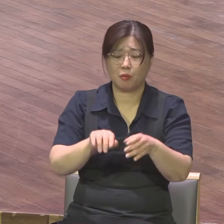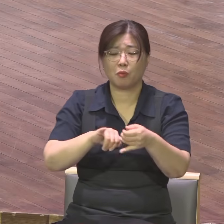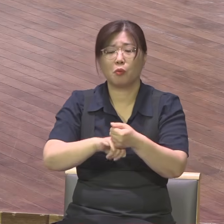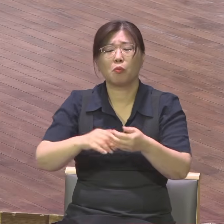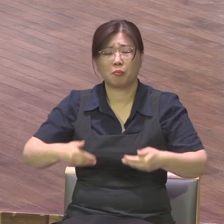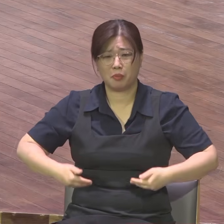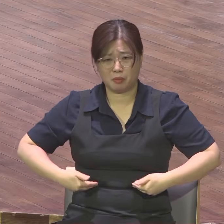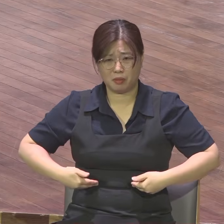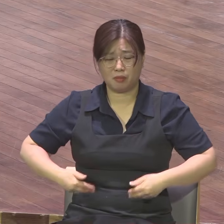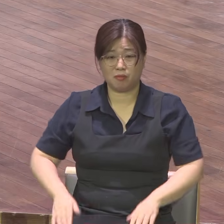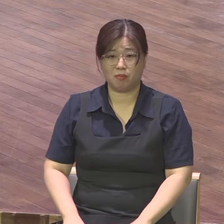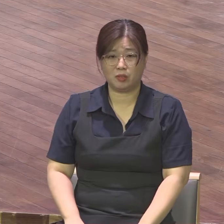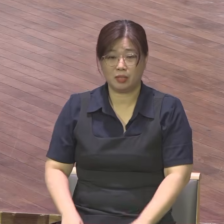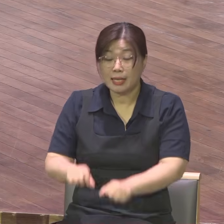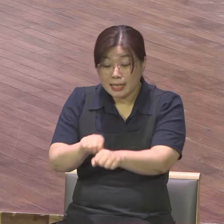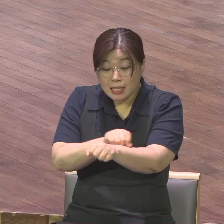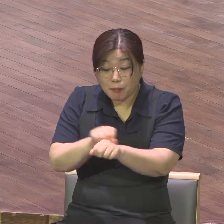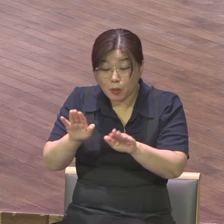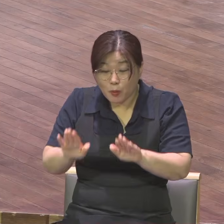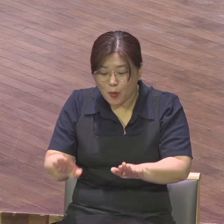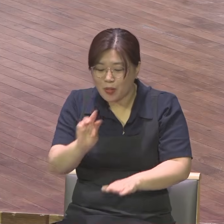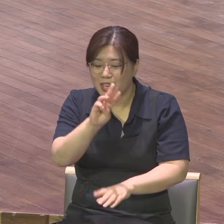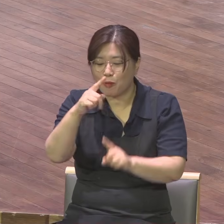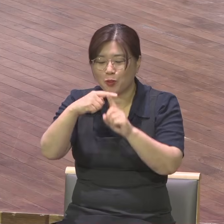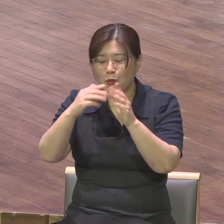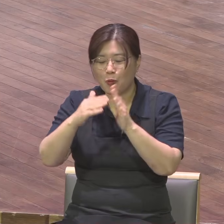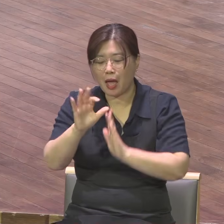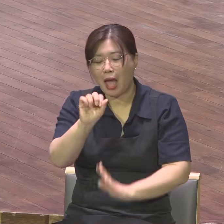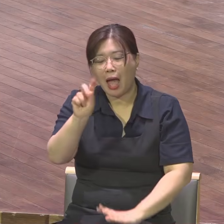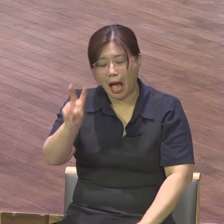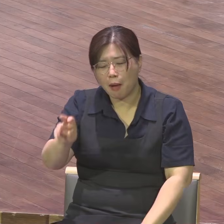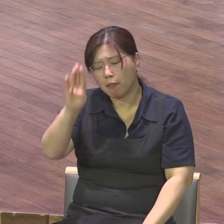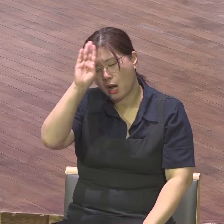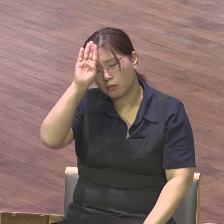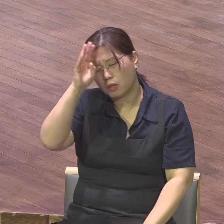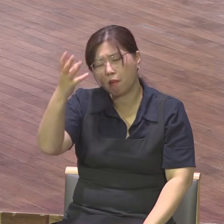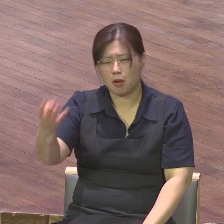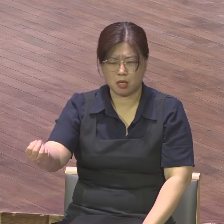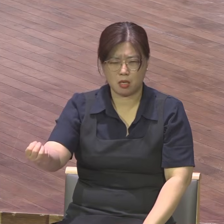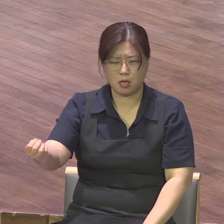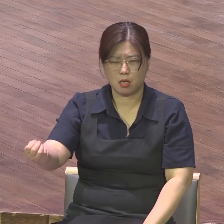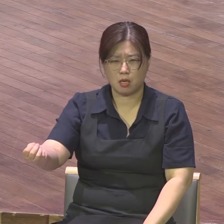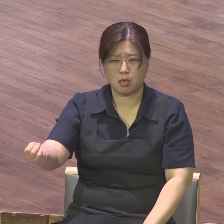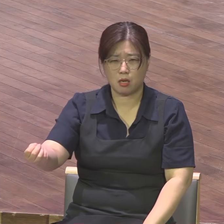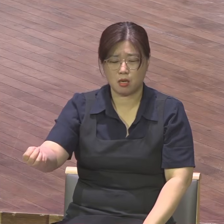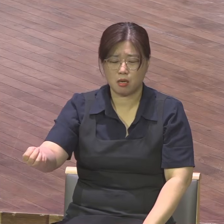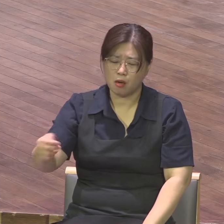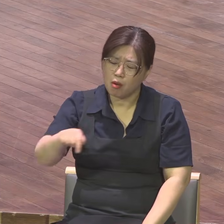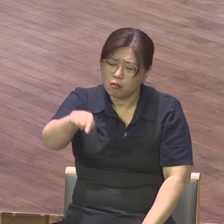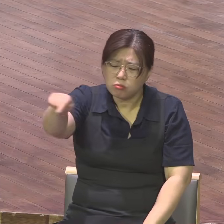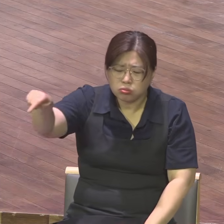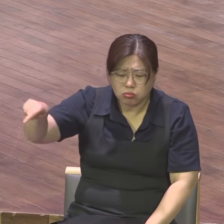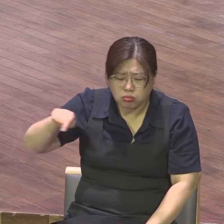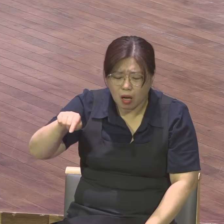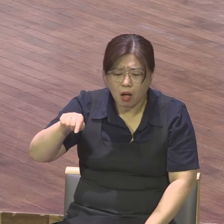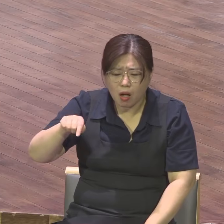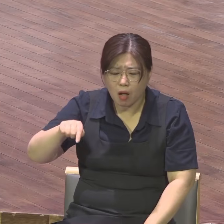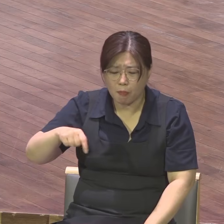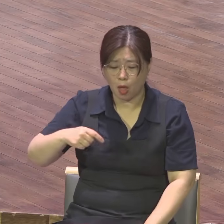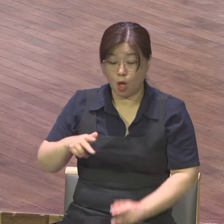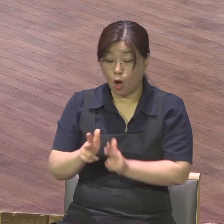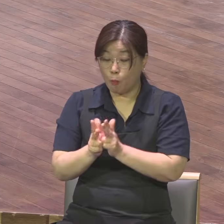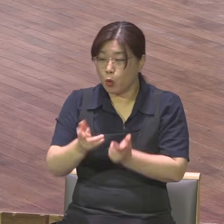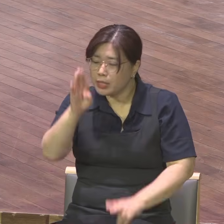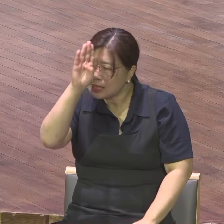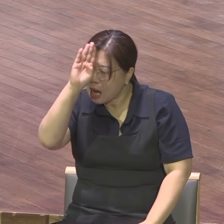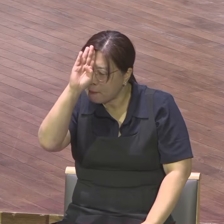불치에 가까운 병들이 많은 분들이 있습니다. 얼마나 그 가족이 다 힘들잖아요. 본인뿐만 아니라 본인은 말 것도 없고